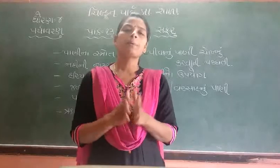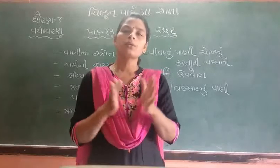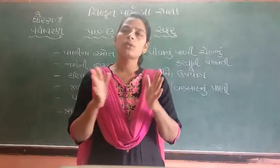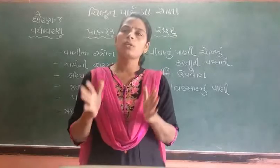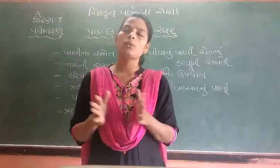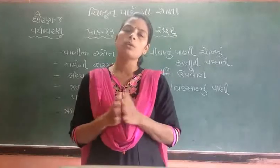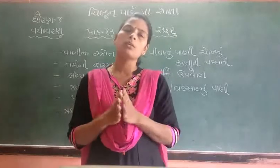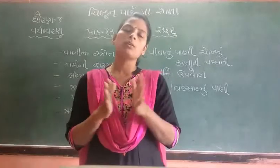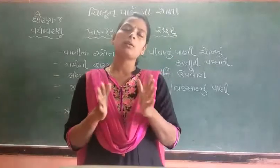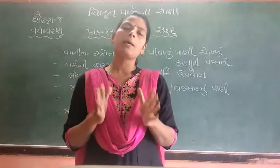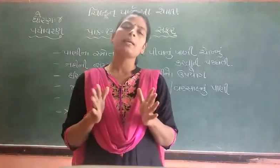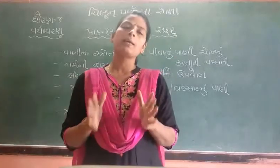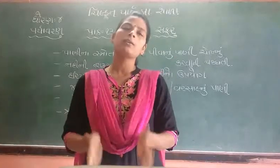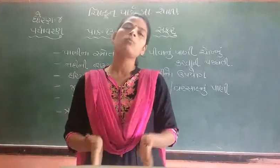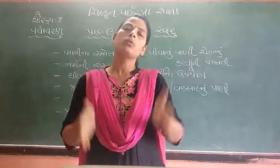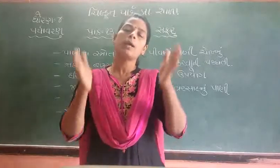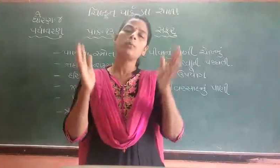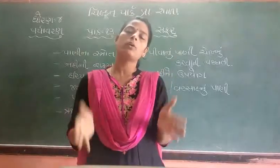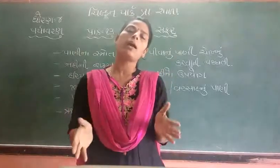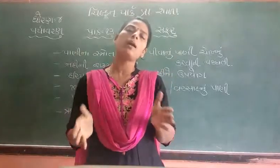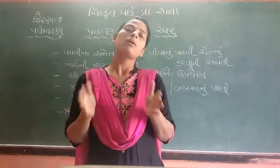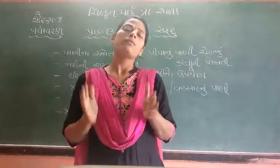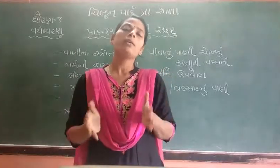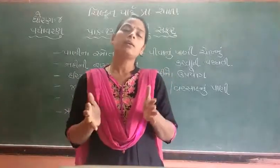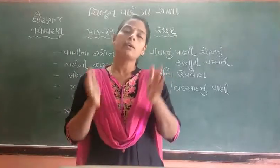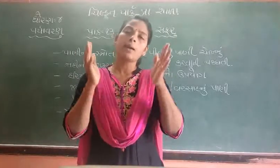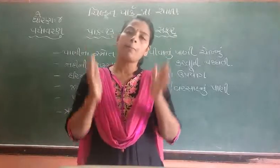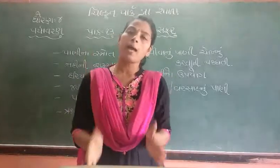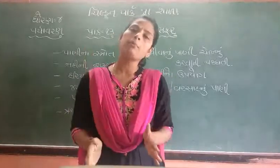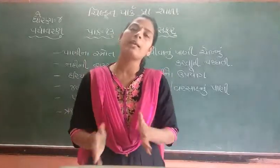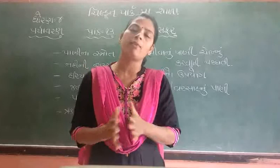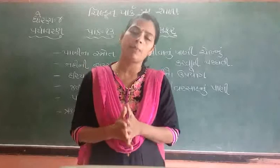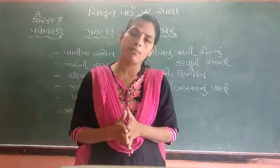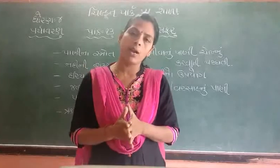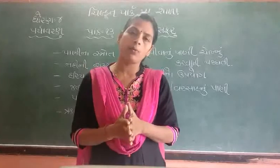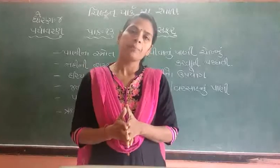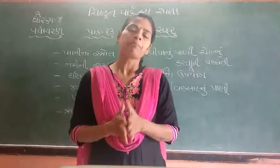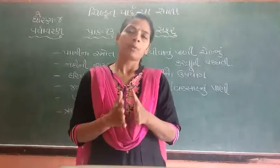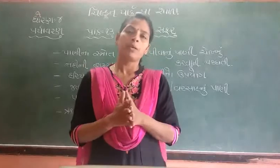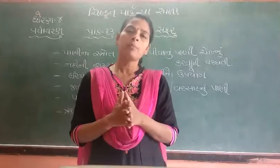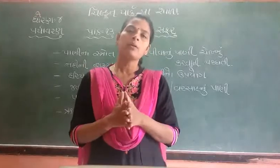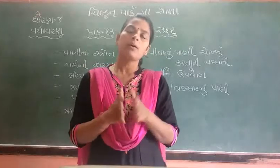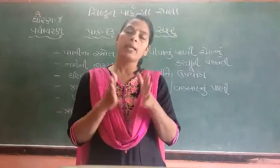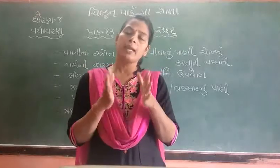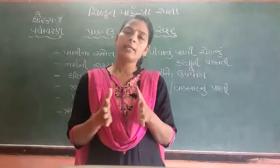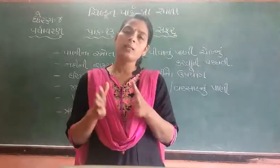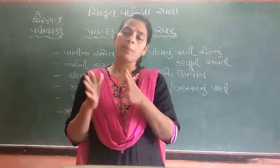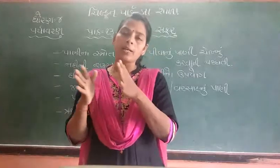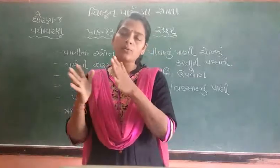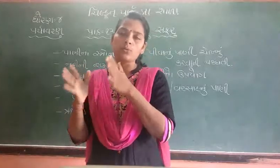દરેક શહેરોની અંદર, નગરપાલિકાની અંદર મોટા મોટા ફિલ્ટરના પ્લાન બનાવવામાં આવ્યા હોય, બરાબર, અને એની અંદર પાણીનું